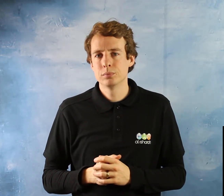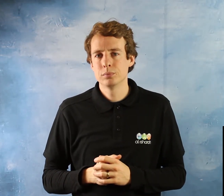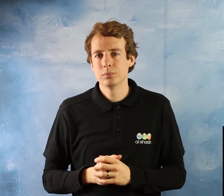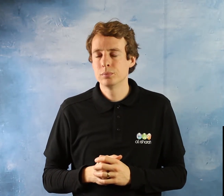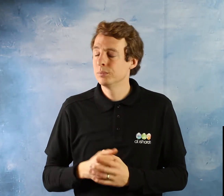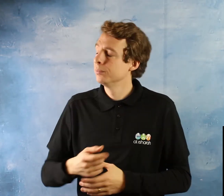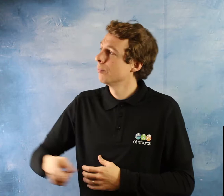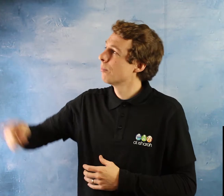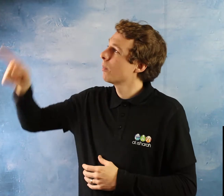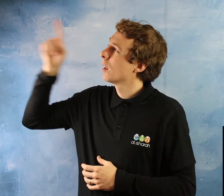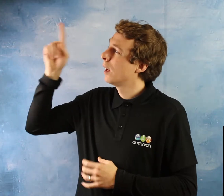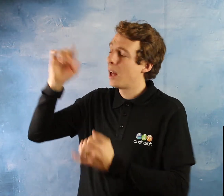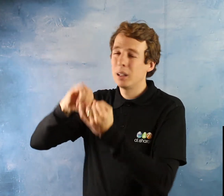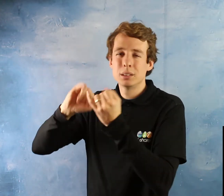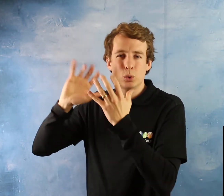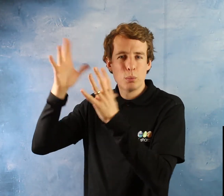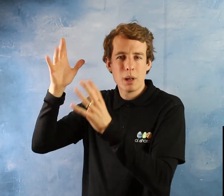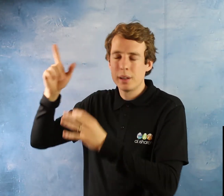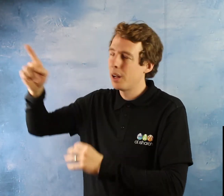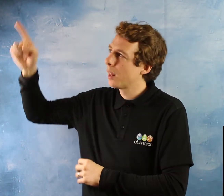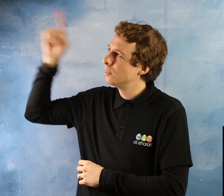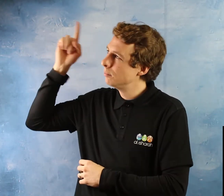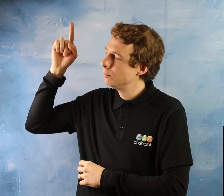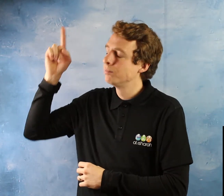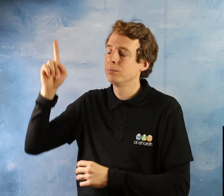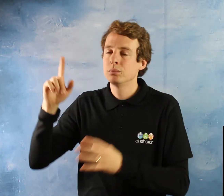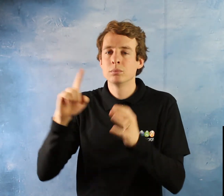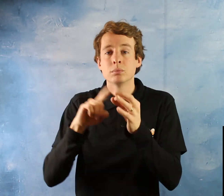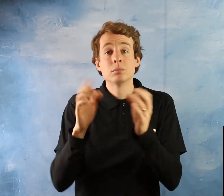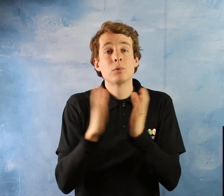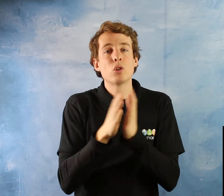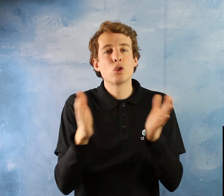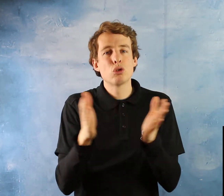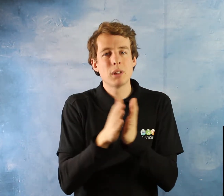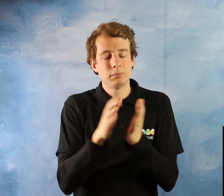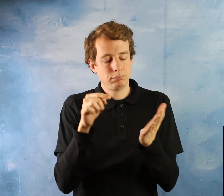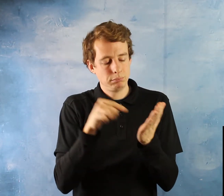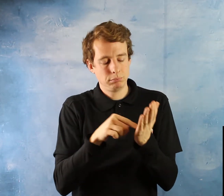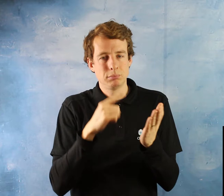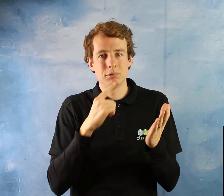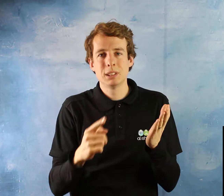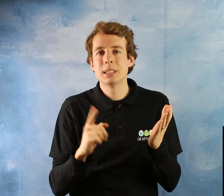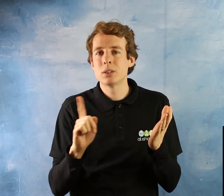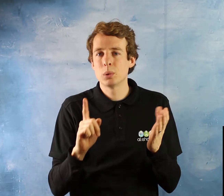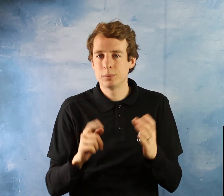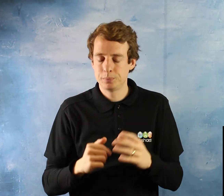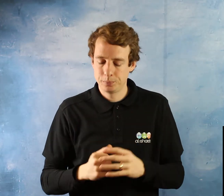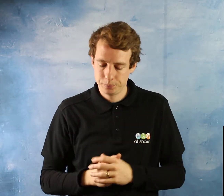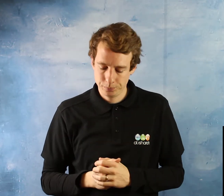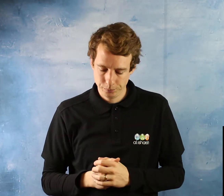Allah subhanahu wa ta'ala also said in the Quran, وَلَا تُسَعِّرْ خَدَّكَ لِلنَّاسِ وَلَا تَمْشِي فِي الْأَرْضِ مَرَحًا